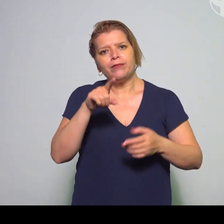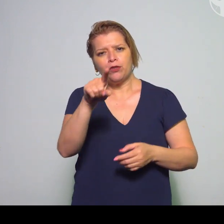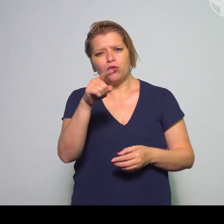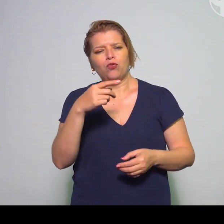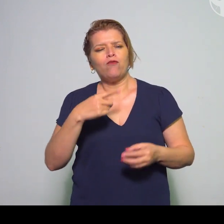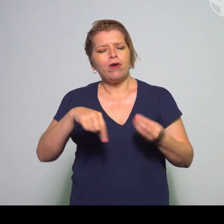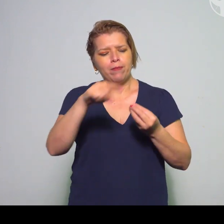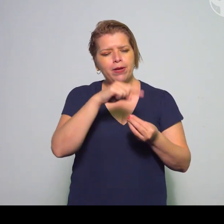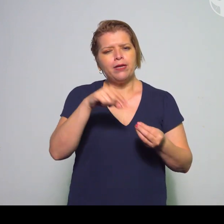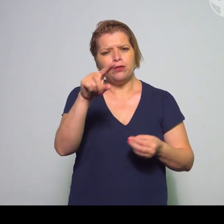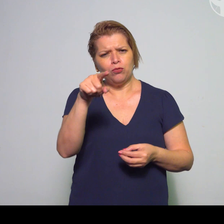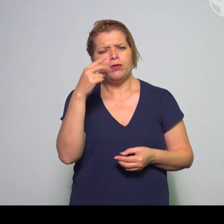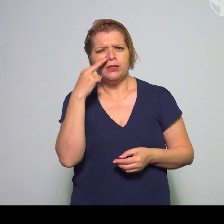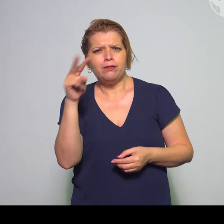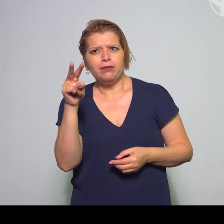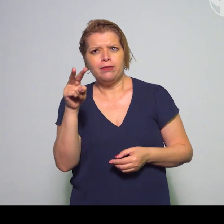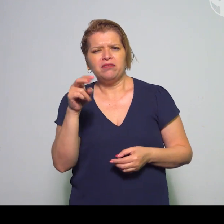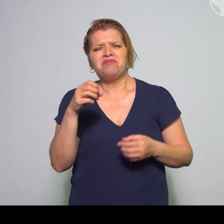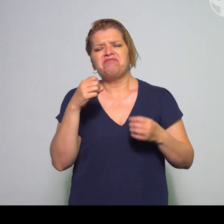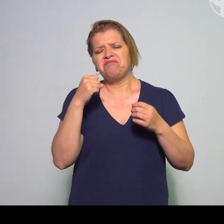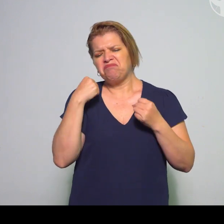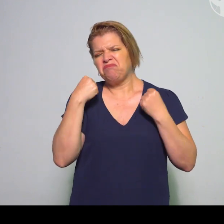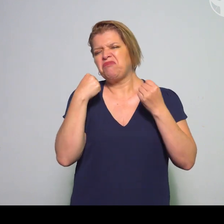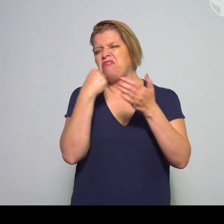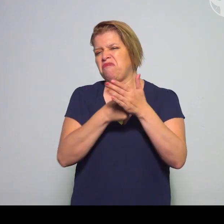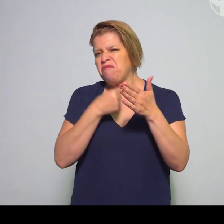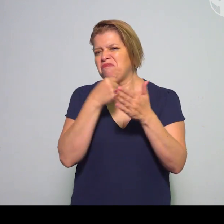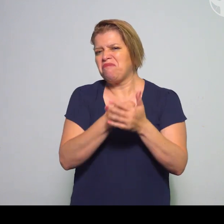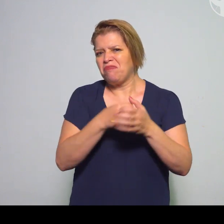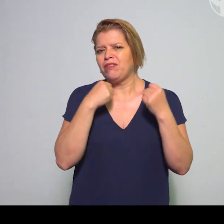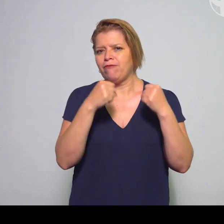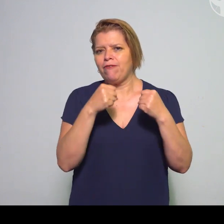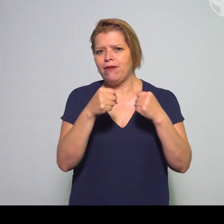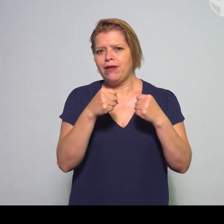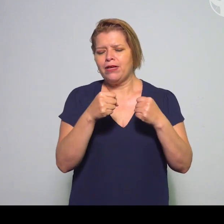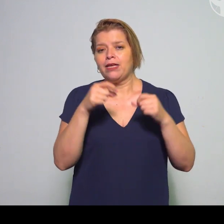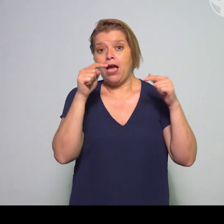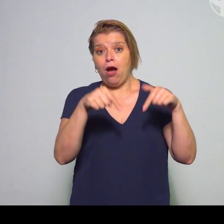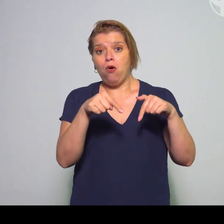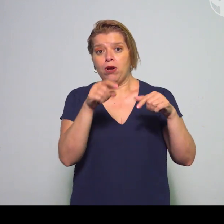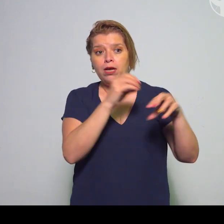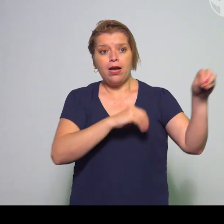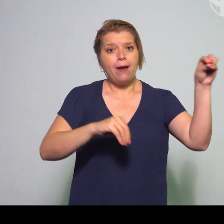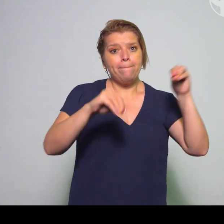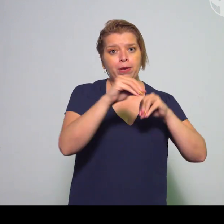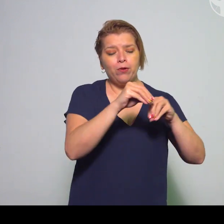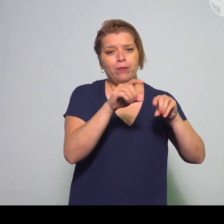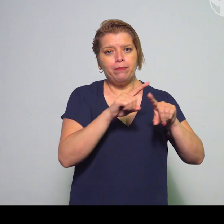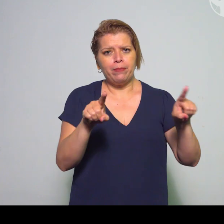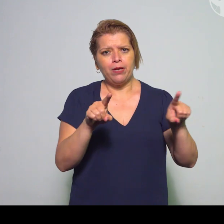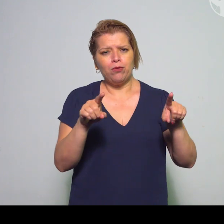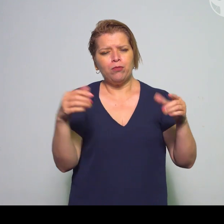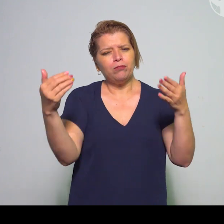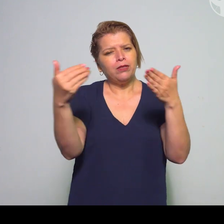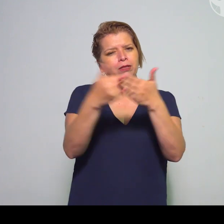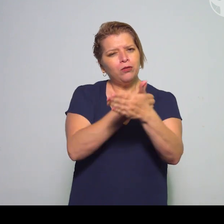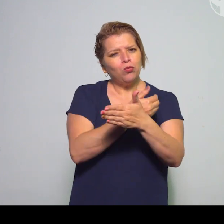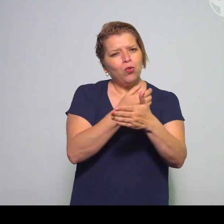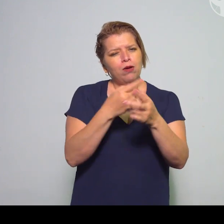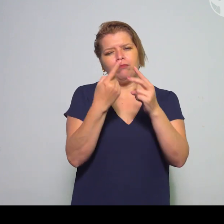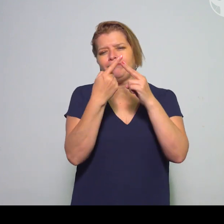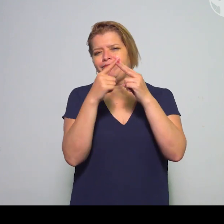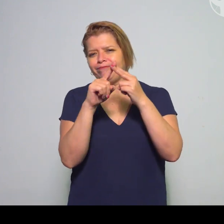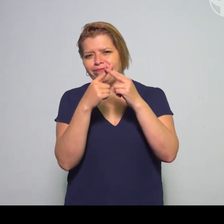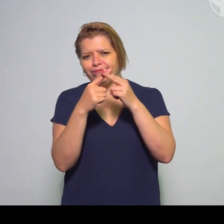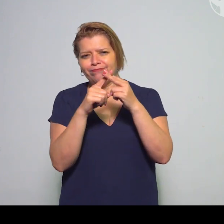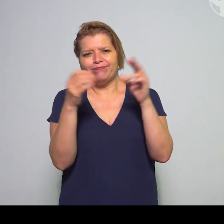ver que nuestra familia ha tenido quizás una crisis que provocó que fuera disfuncional, pero de nuevo va a